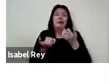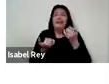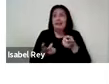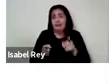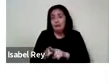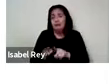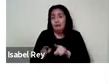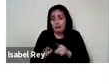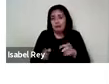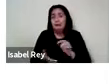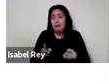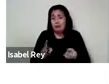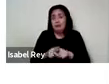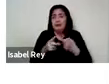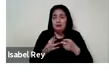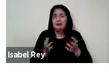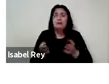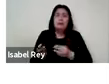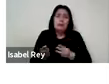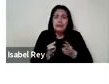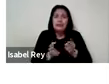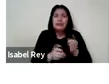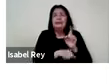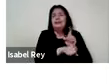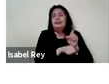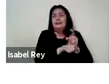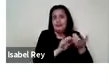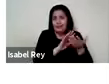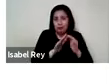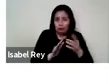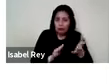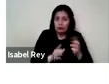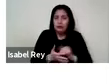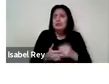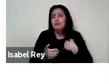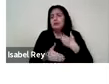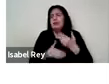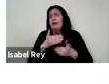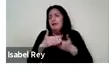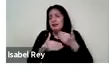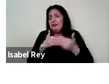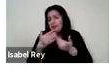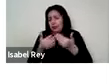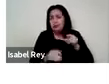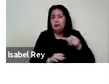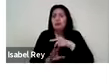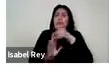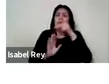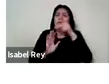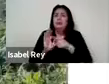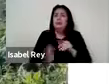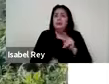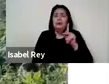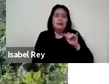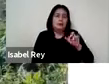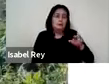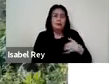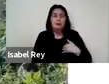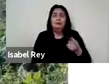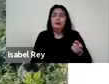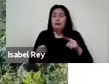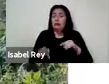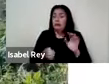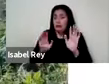también de activar estrategias para la comunidad. Y eso es lo que vamos avanzando también con el proyecto Kipi. Y cuando nos despedimos,